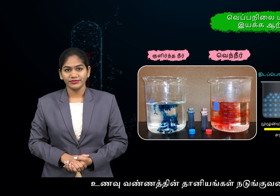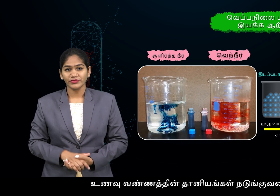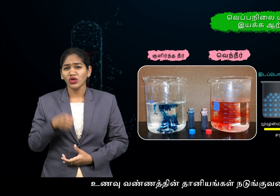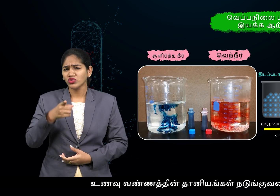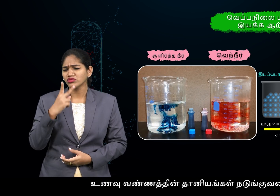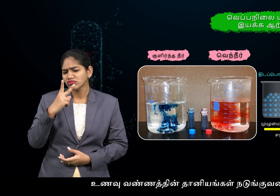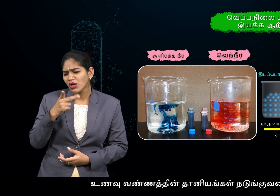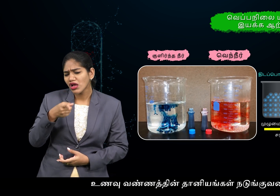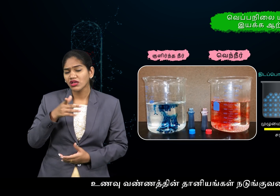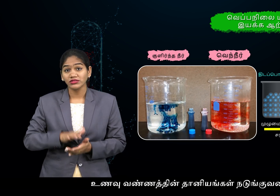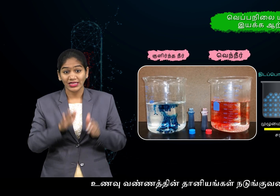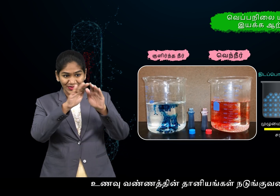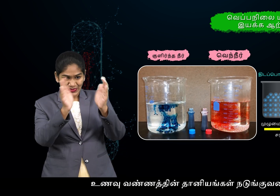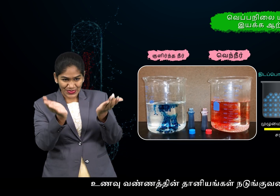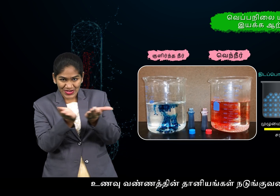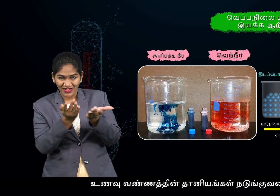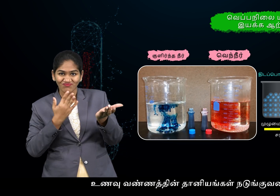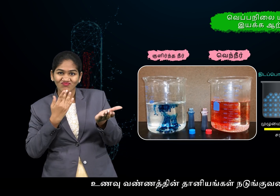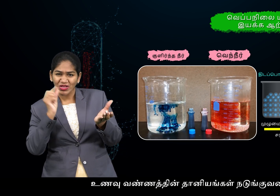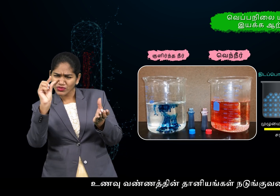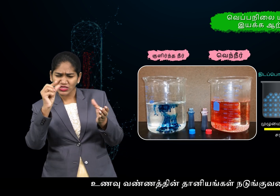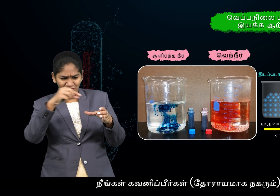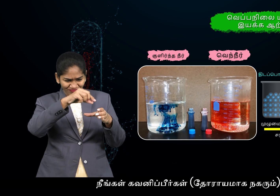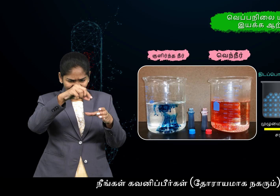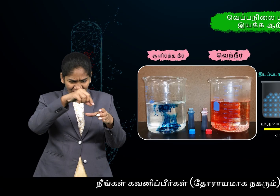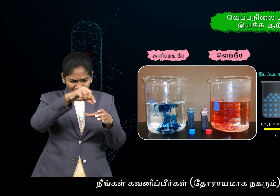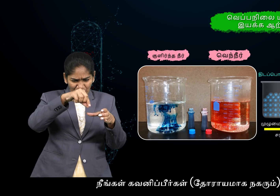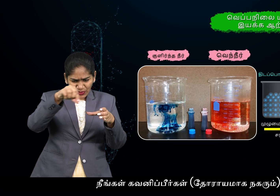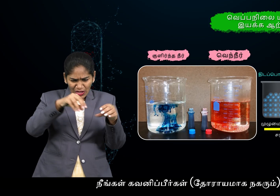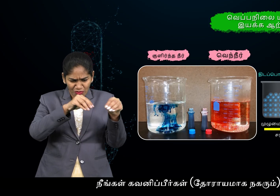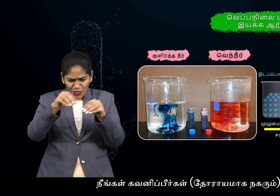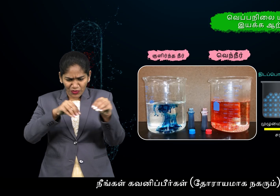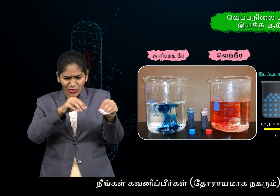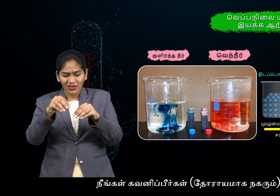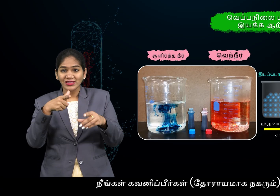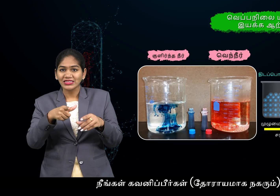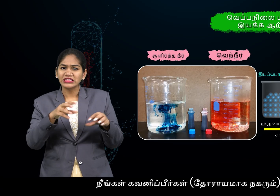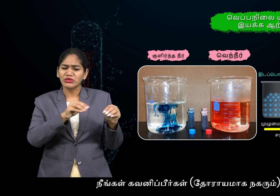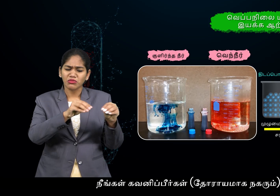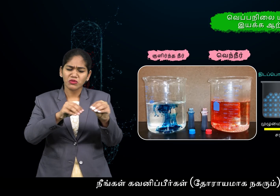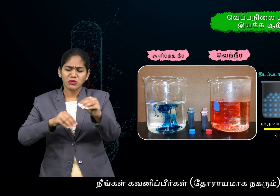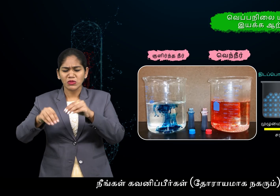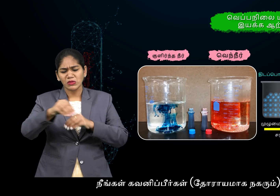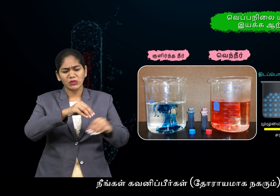உணவு வண்ணத்தின் தானியங்கள் நடுங்குவதை நீங்கள் கவனிப்பீர்கள். அதாவது தோராயமாக